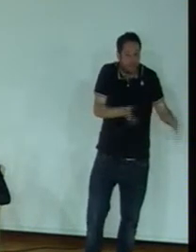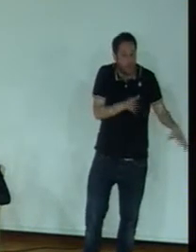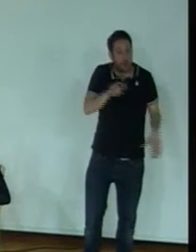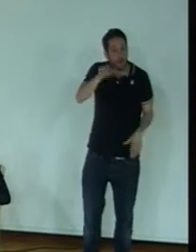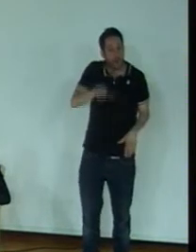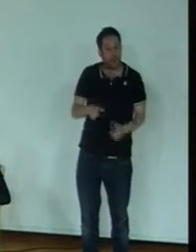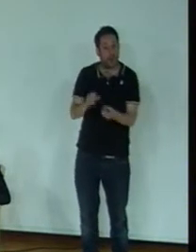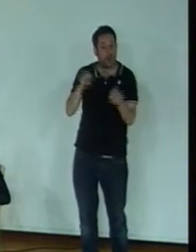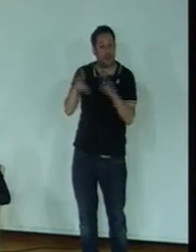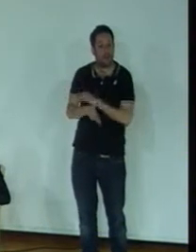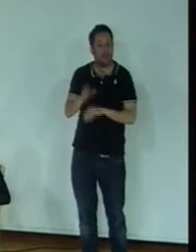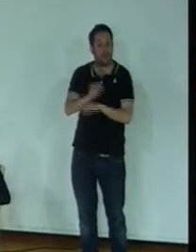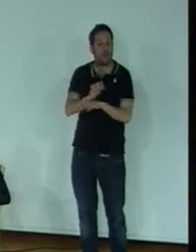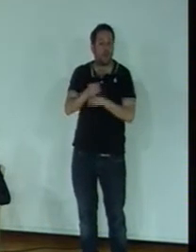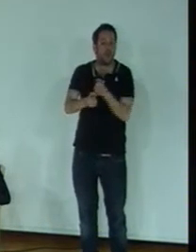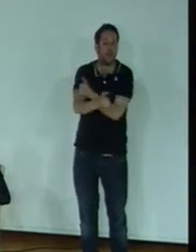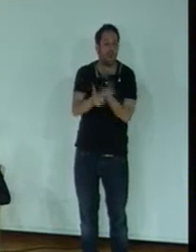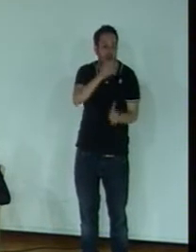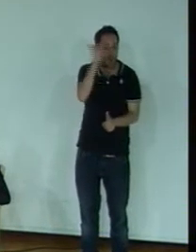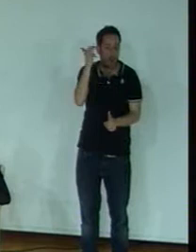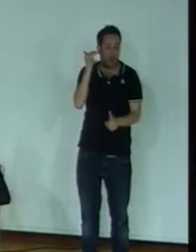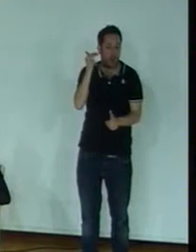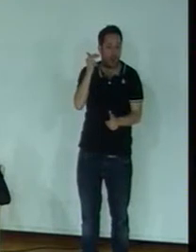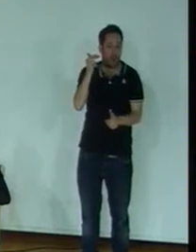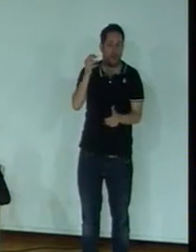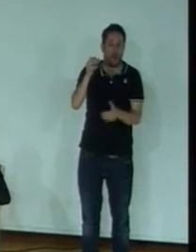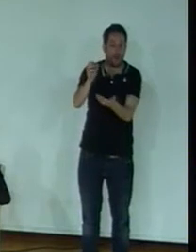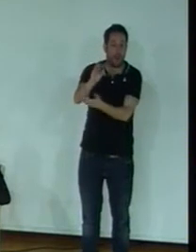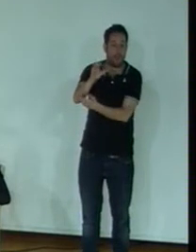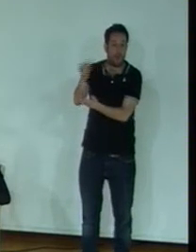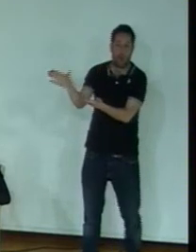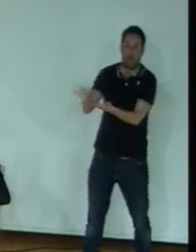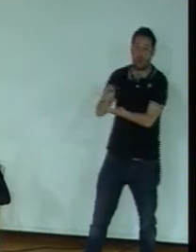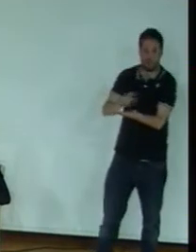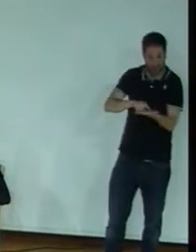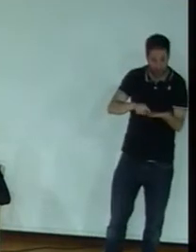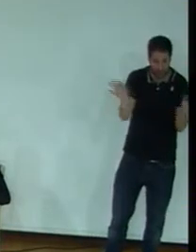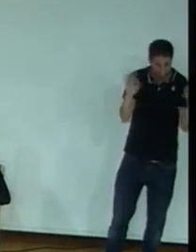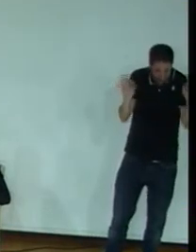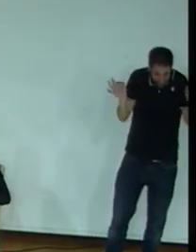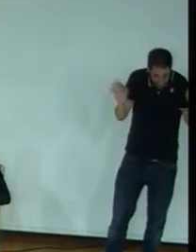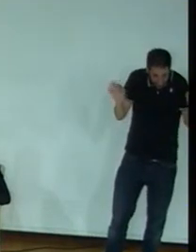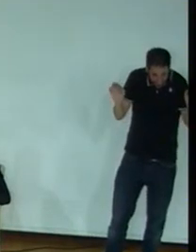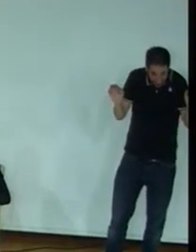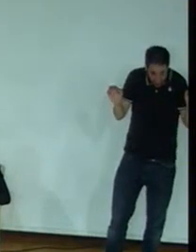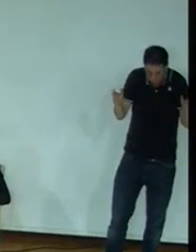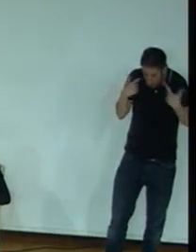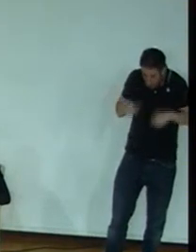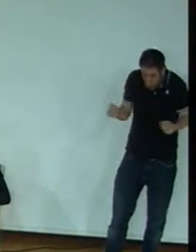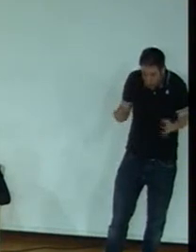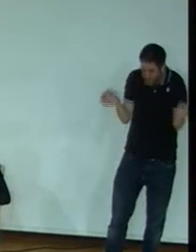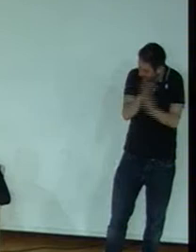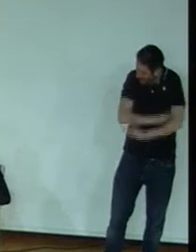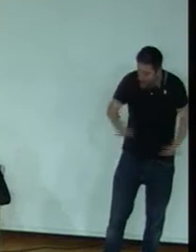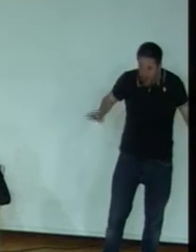un fournisseur d'accès Internet ou une boîte noire sur son réseau copie les données qui passent, ça ne laisse rigoureusement aucune trace. Il n'y a aucune manifestation. Dans